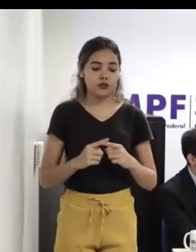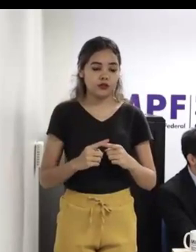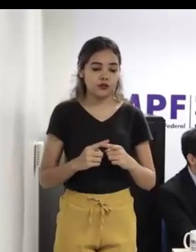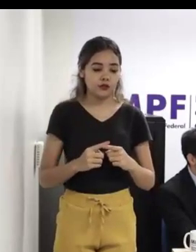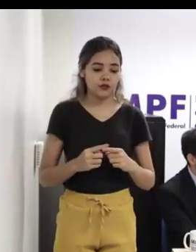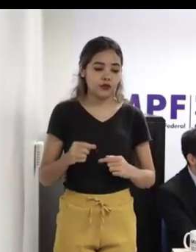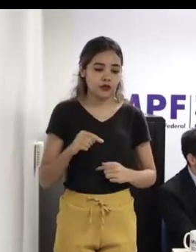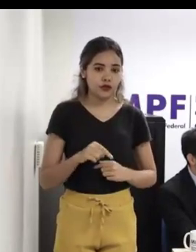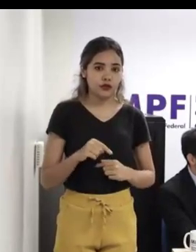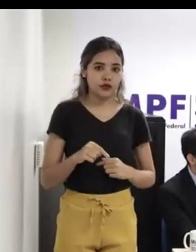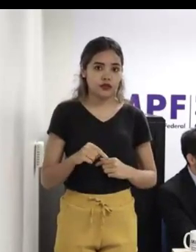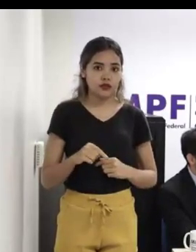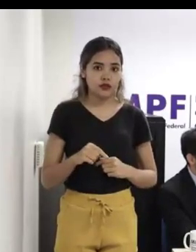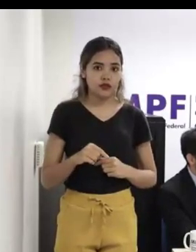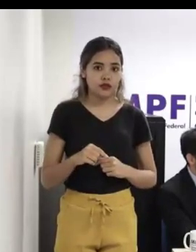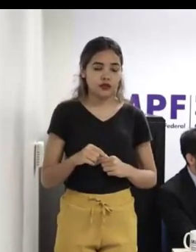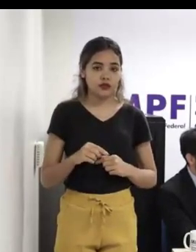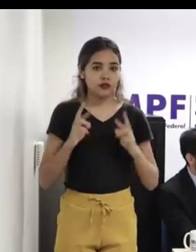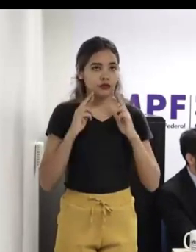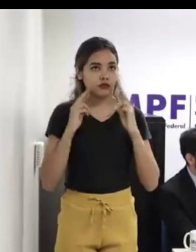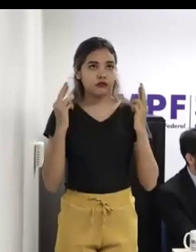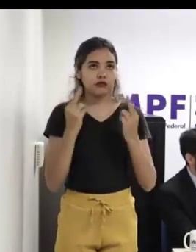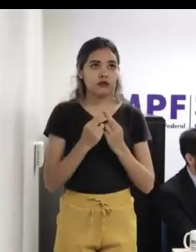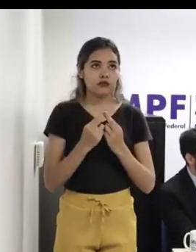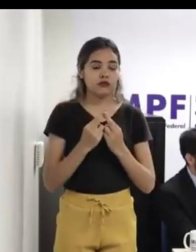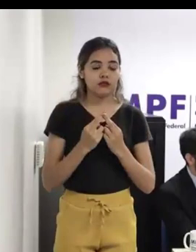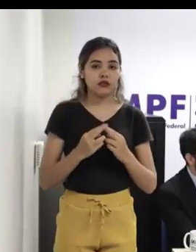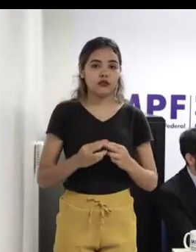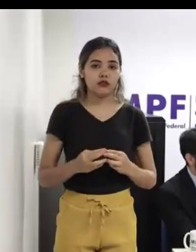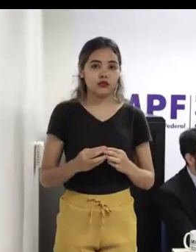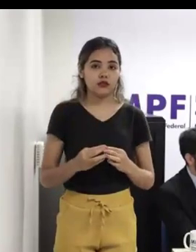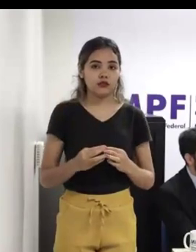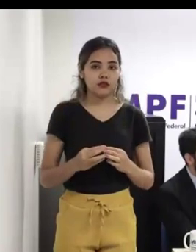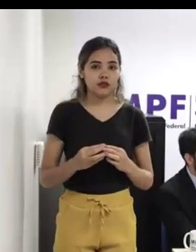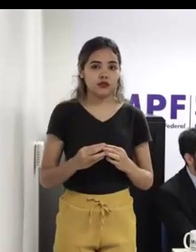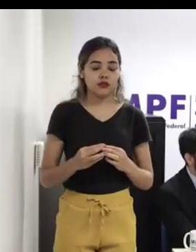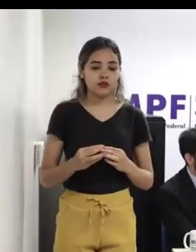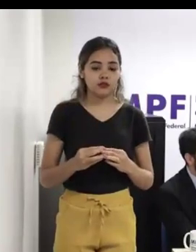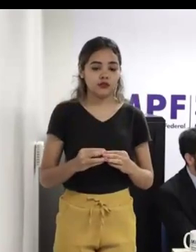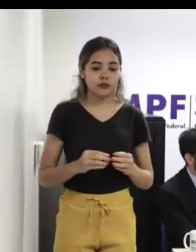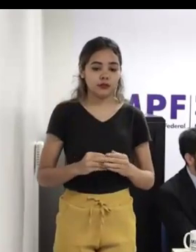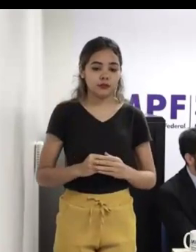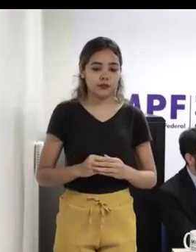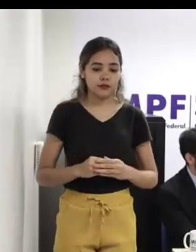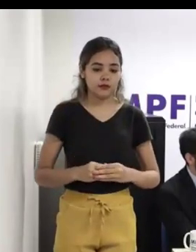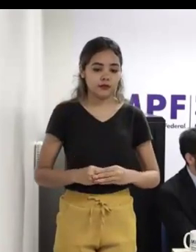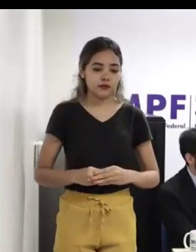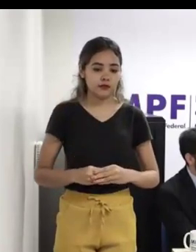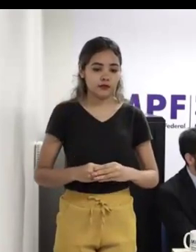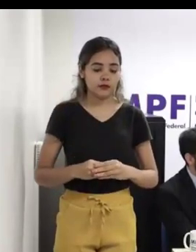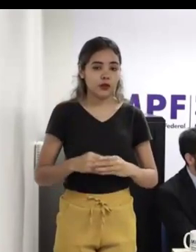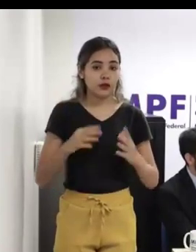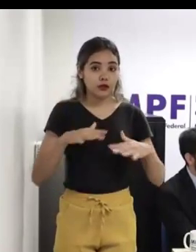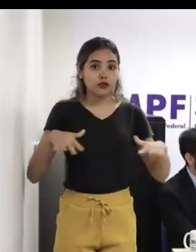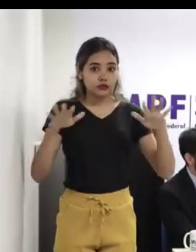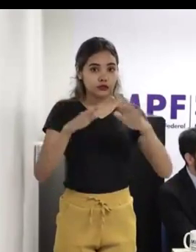às pessoas que estão aqui hoje representantes de entidades servidores Estagiários as suas presenças engrandecem sejam